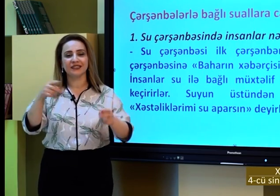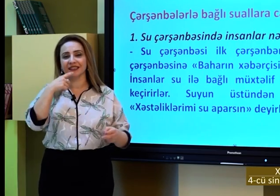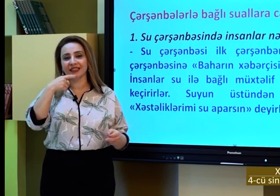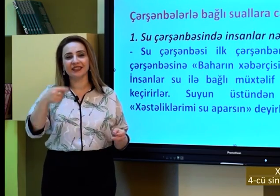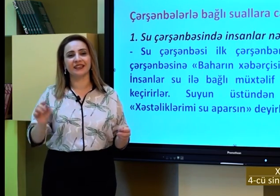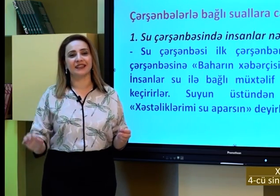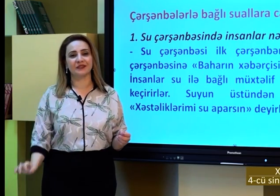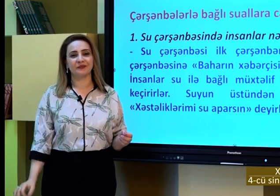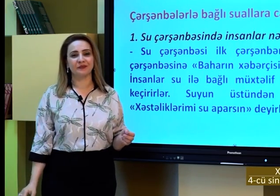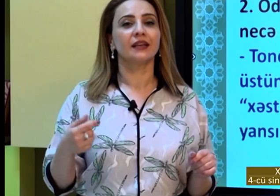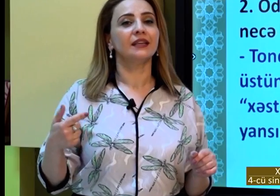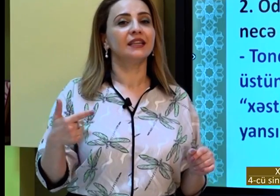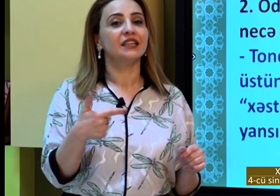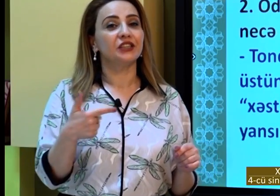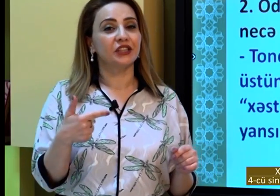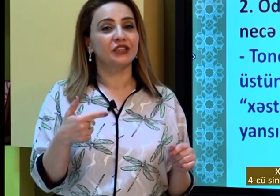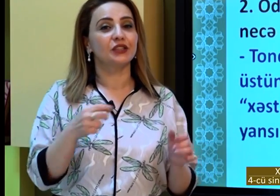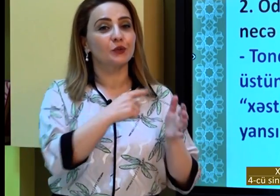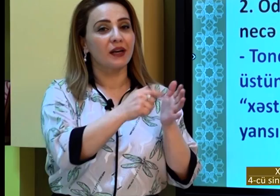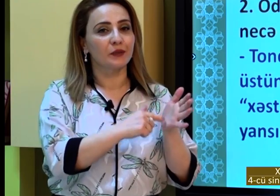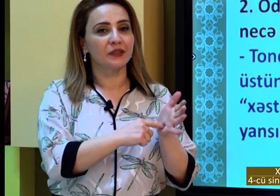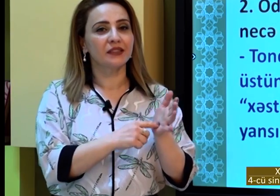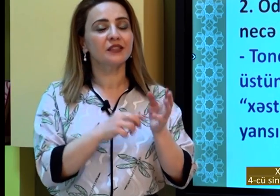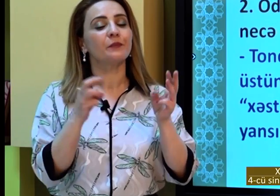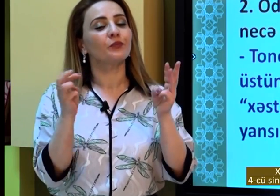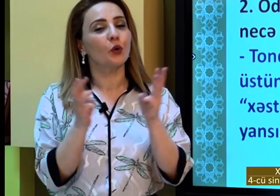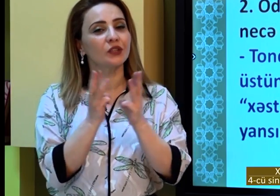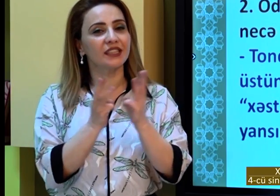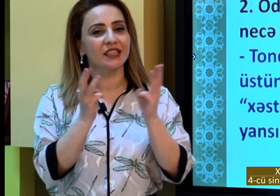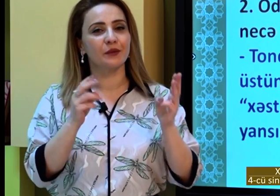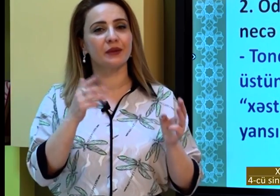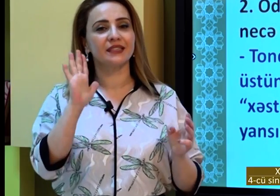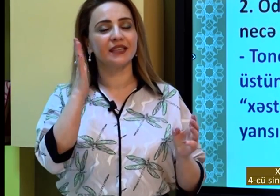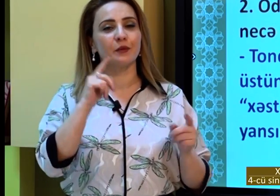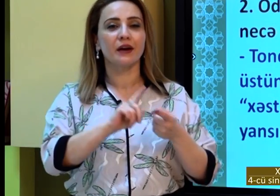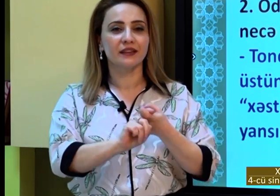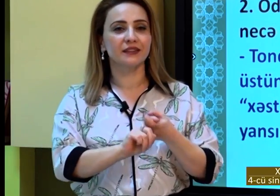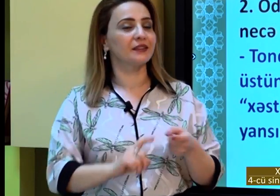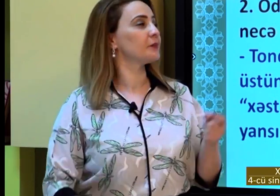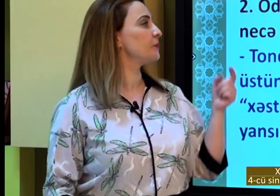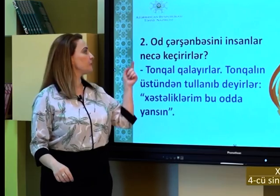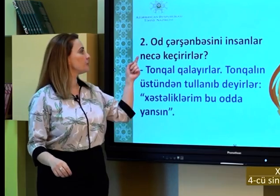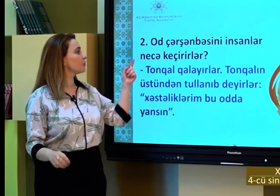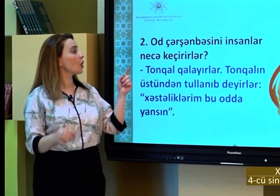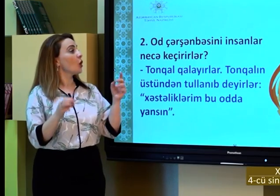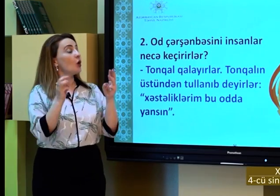aparsın deyirlər. İkinci sualımız ot çərşənbəsi ilə bağlıdır.